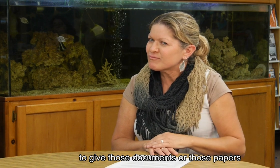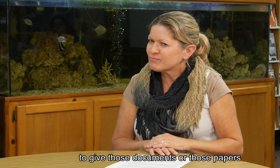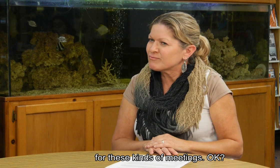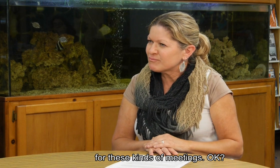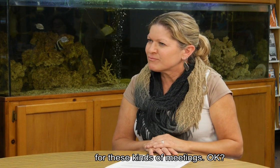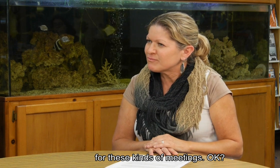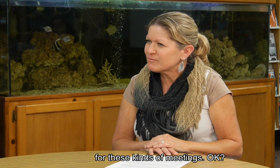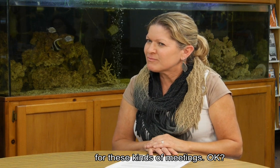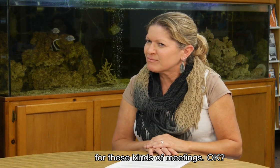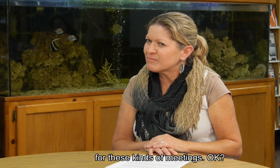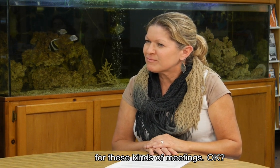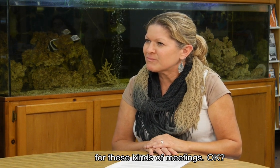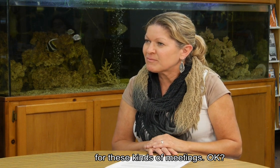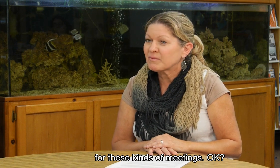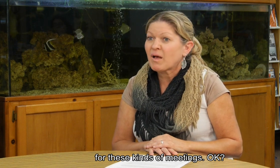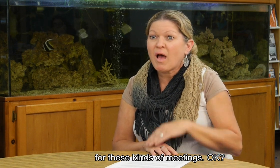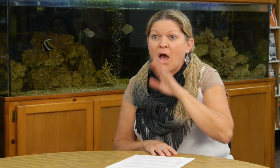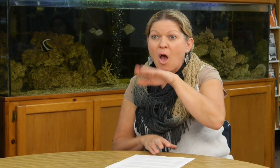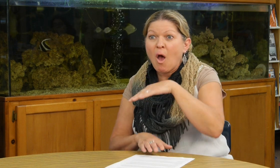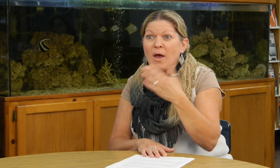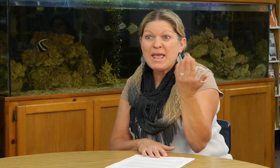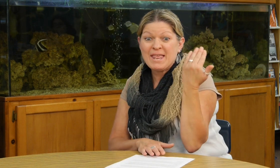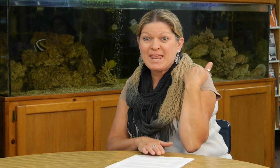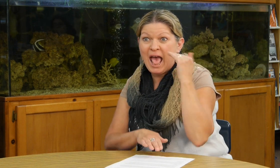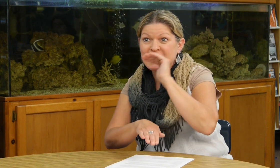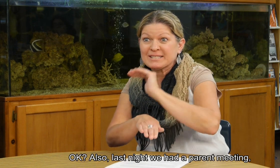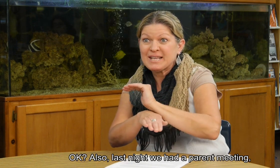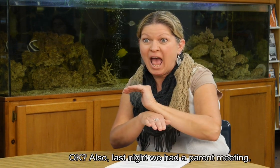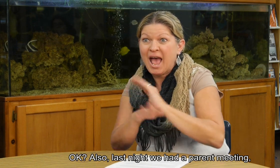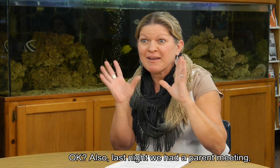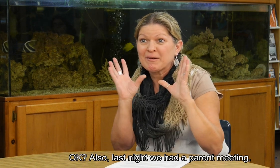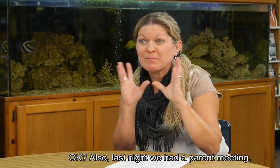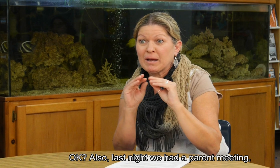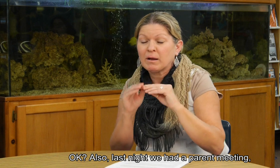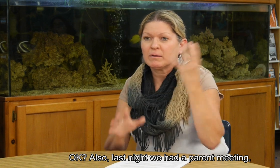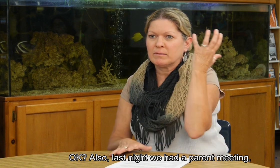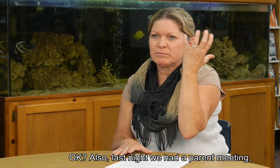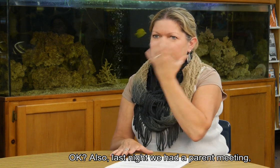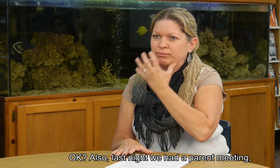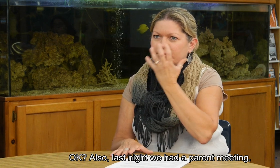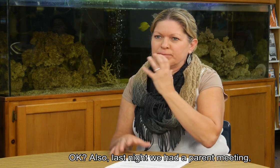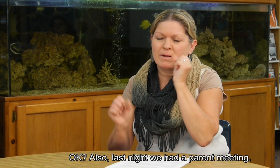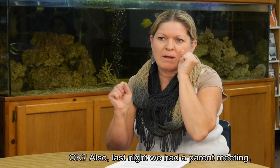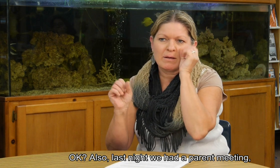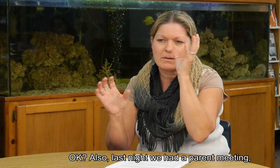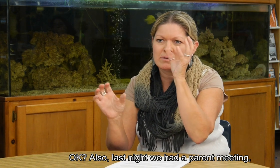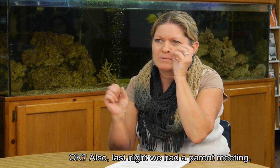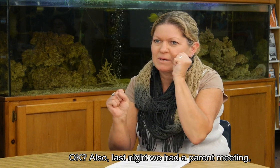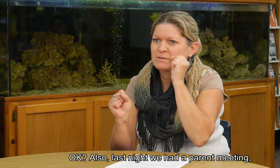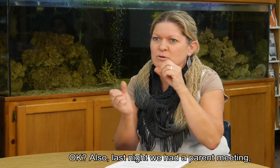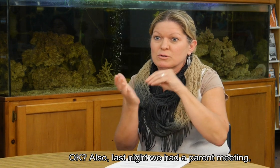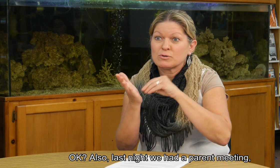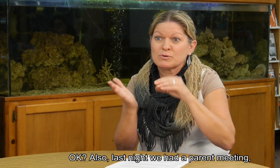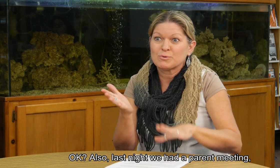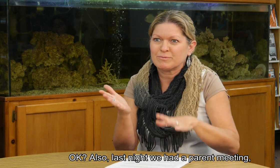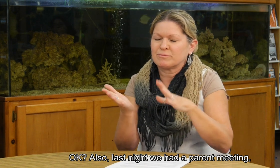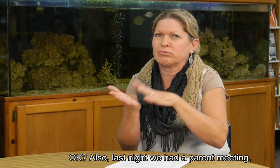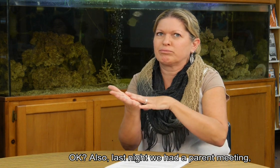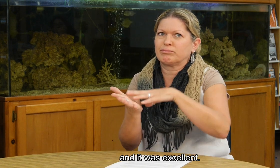para este tipo de reuniones está bien y también al ayer en la noche tuvimos una reunión con los padres y fue